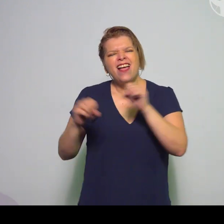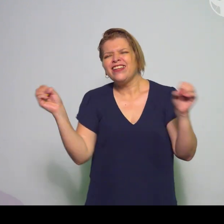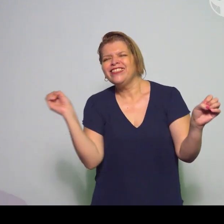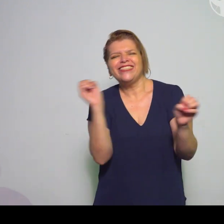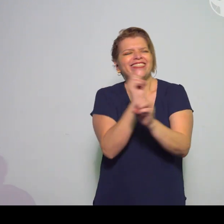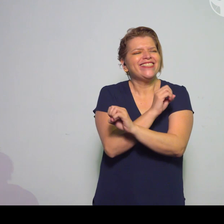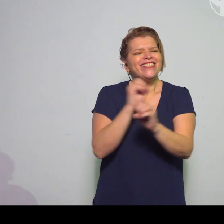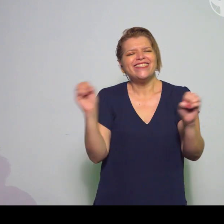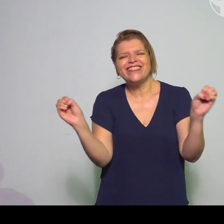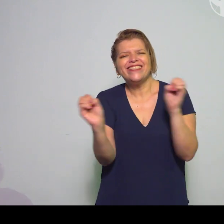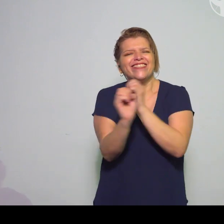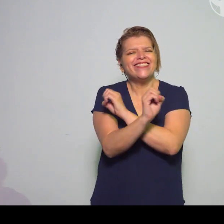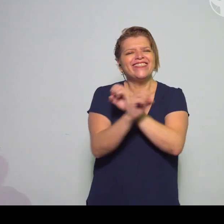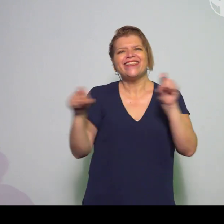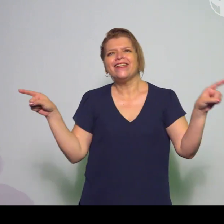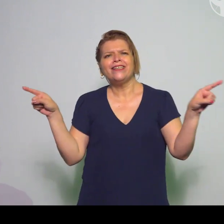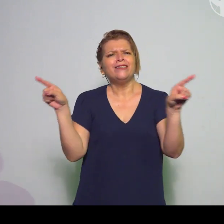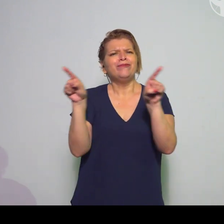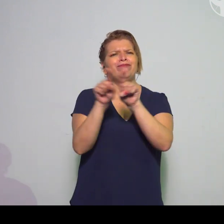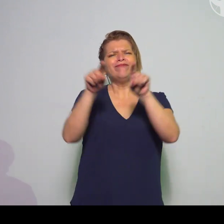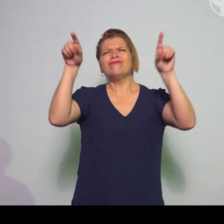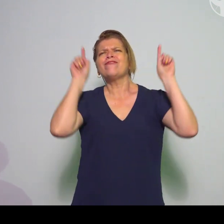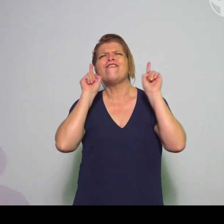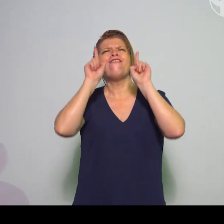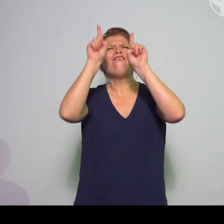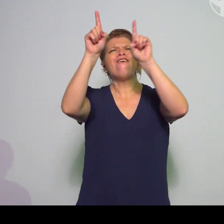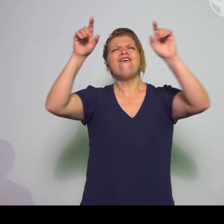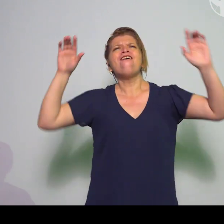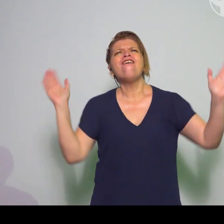Dios, así eres tú.